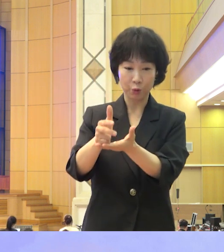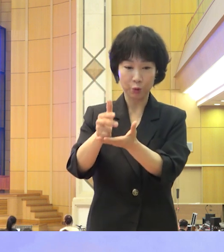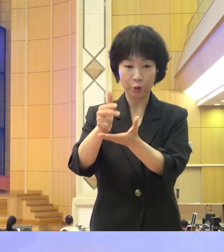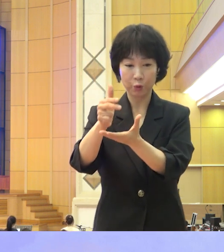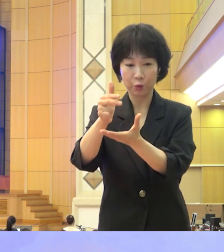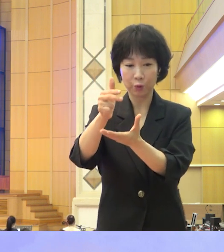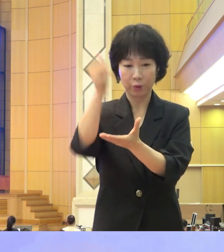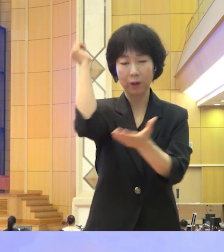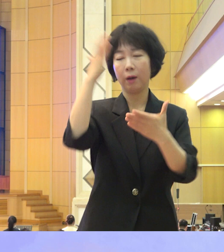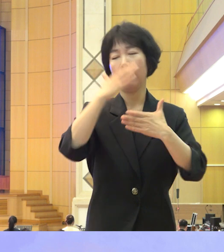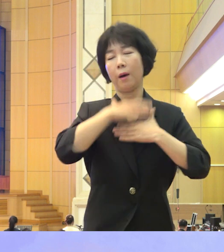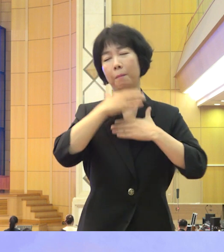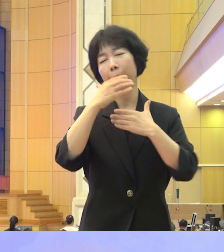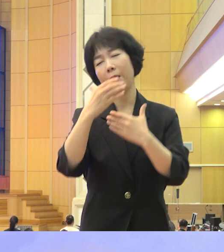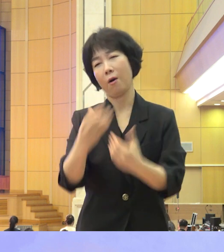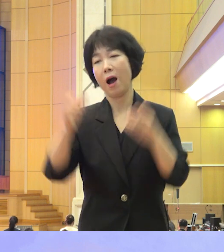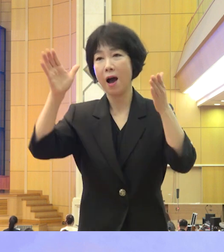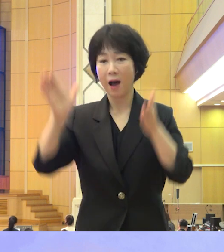도우시는 주,